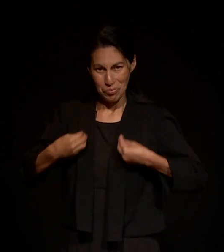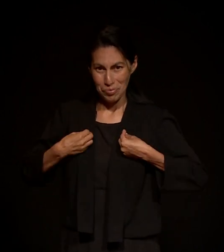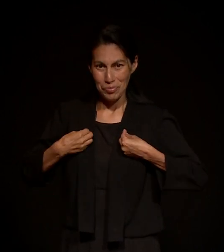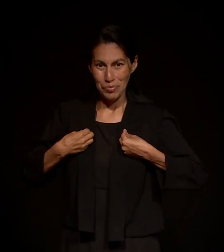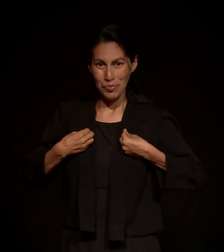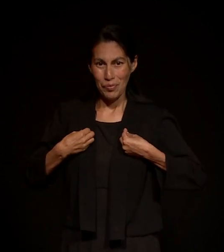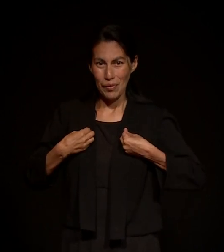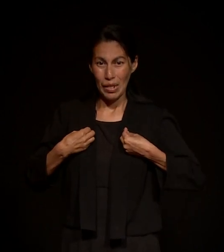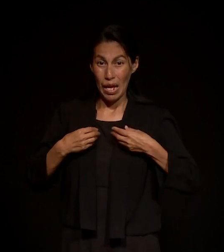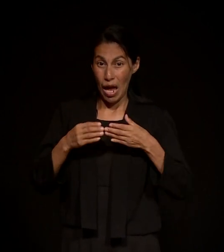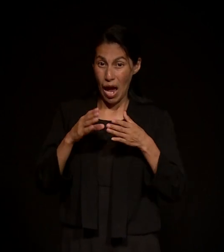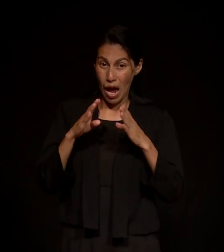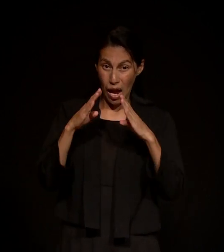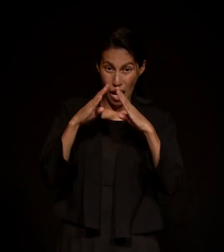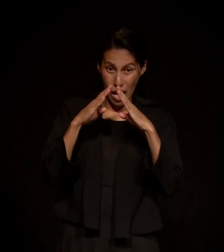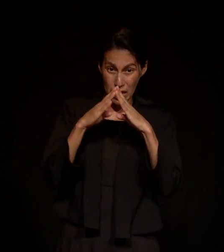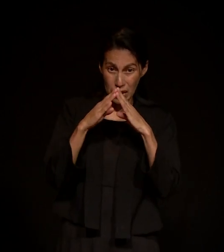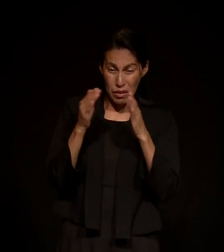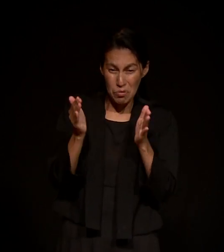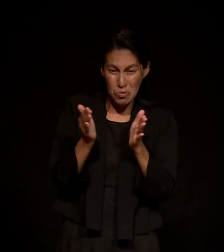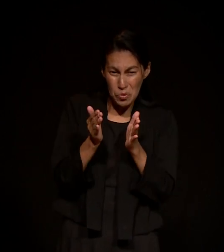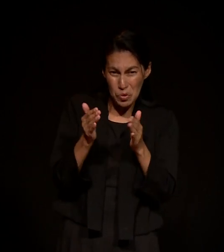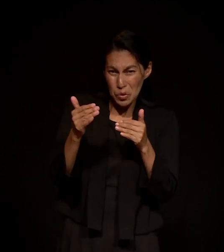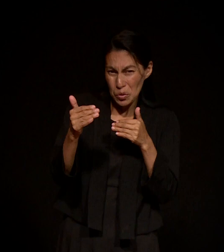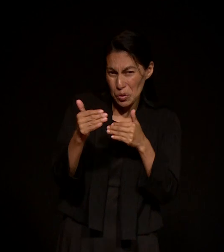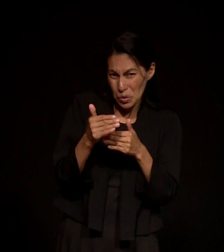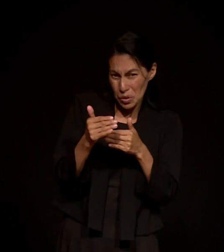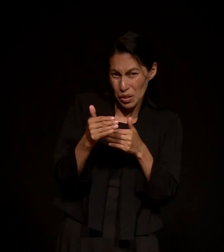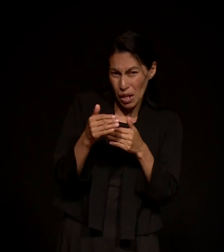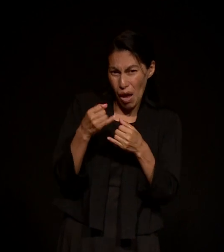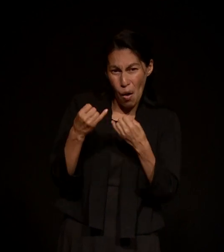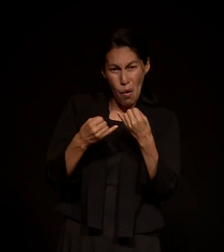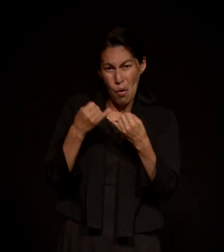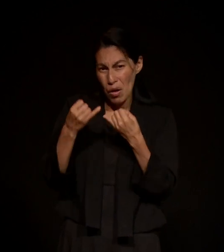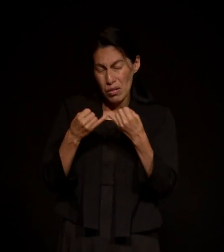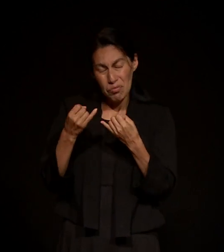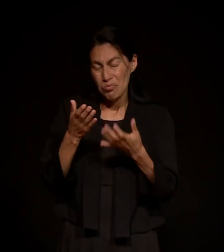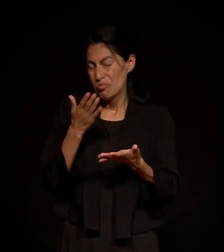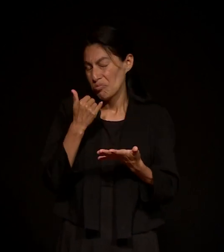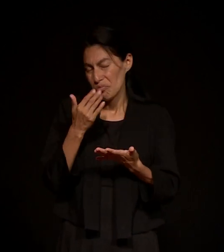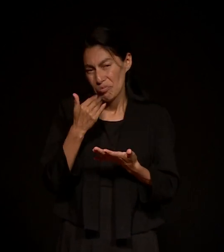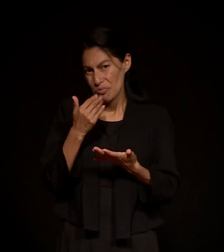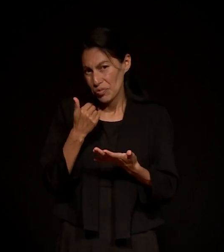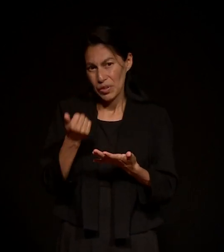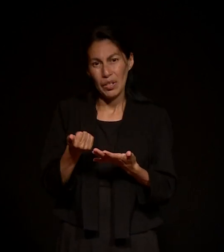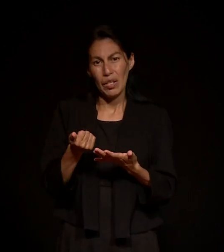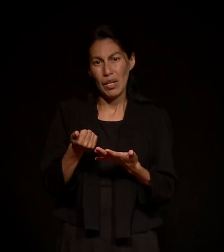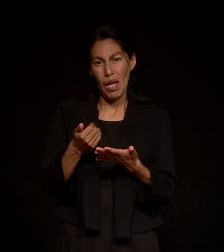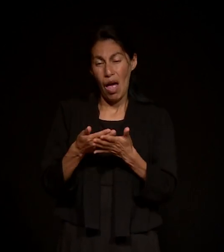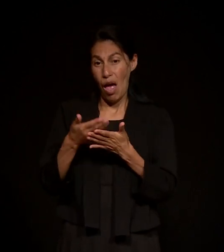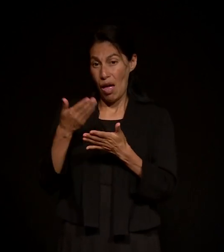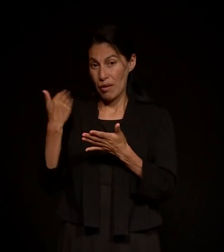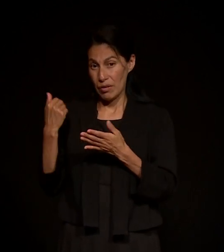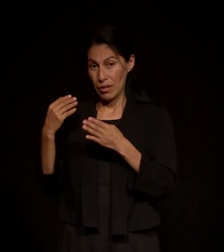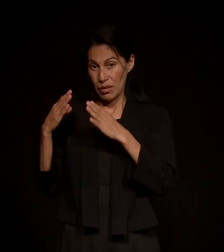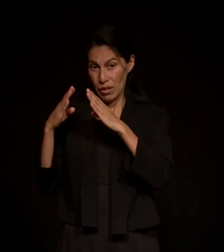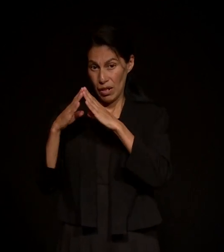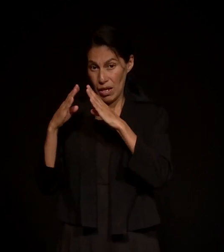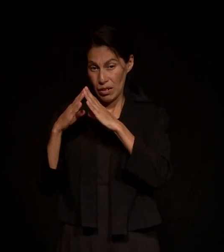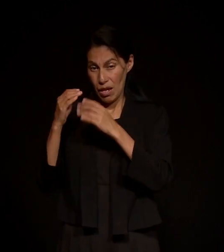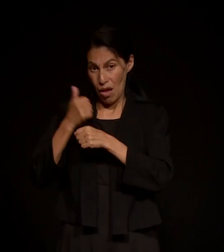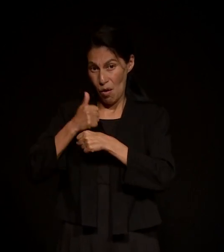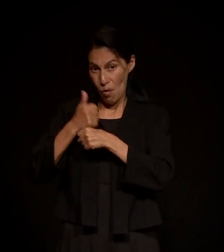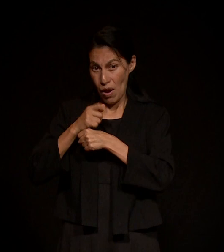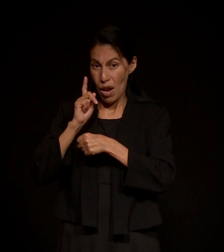el espacio de mi casa era muy poquito y además no tenía juguetes porque se habían quedado guardados